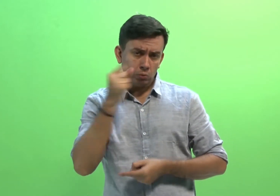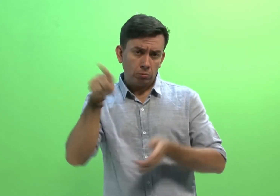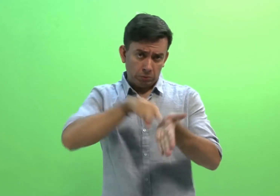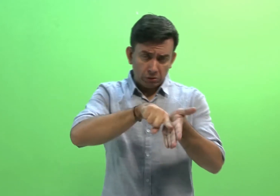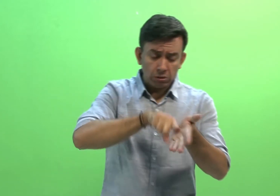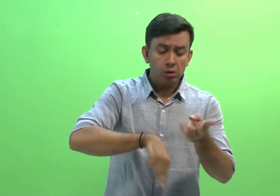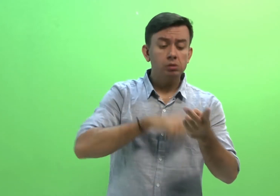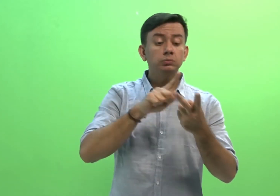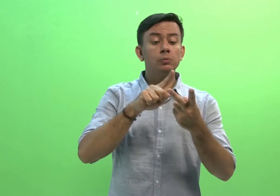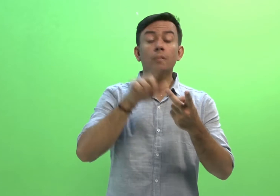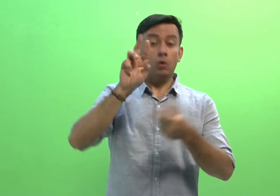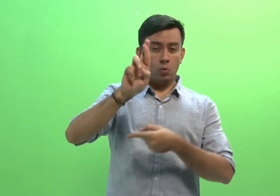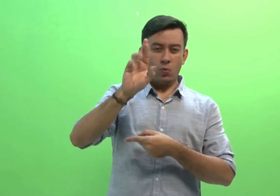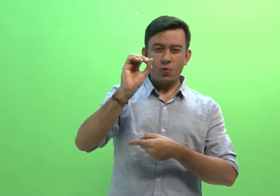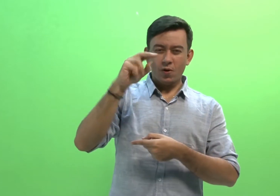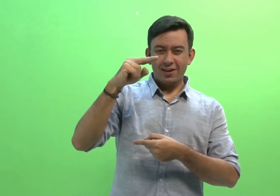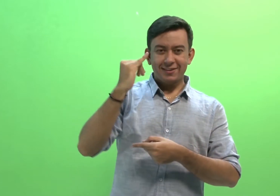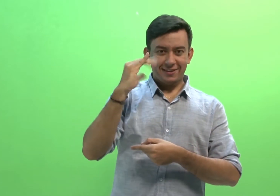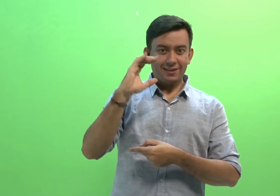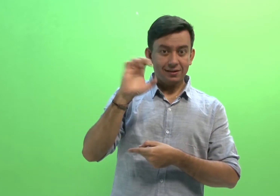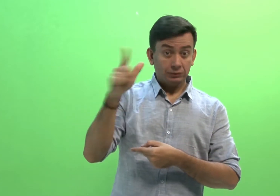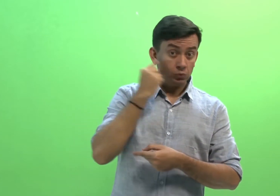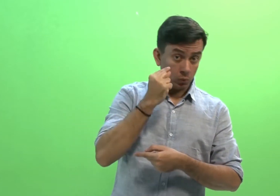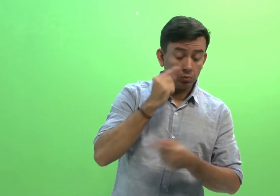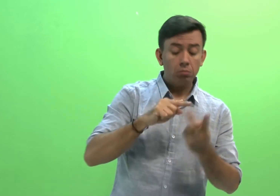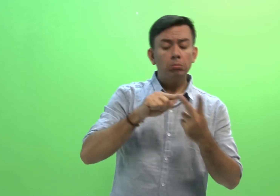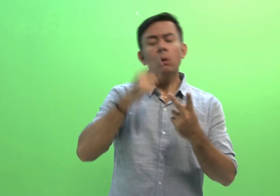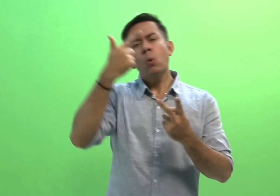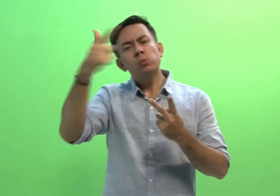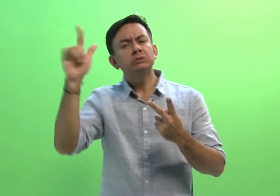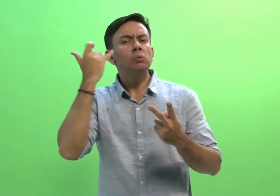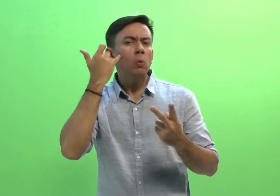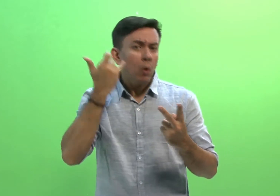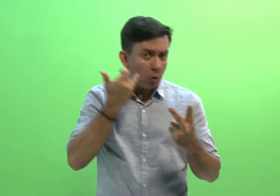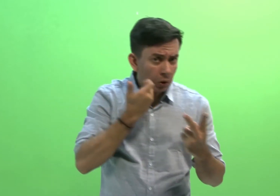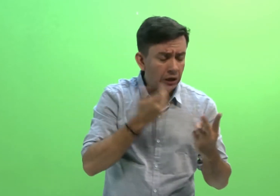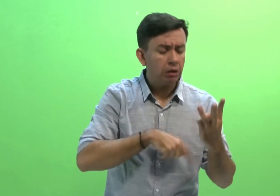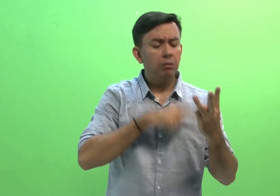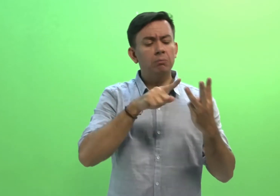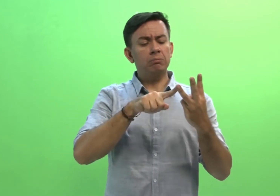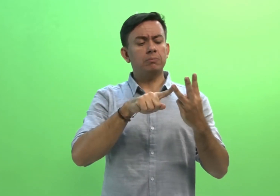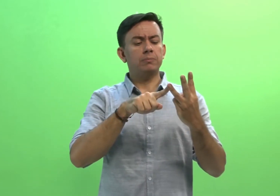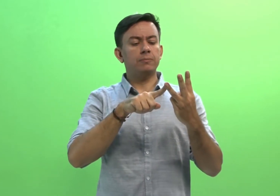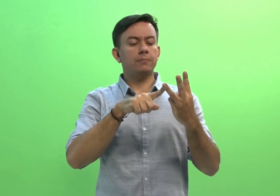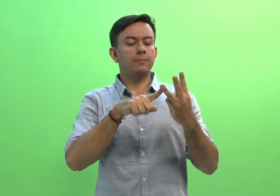Então, ela é sim uma língua, conforme alguns autores, como Quadros, Ronice Quadros,